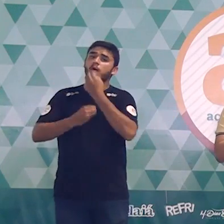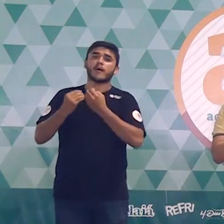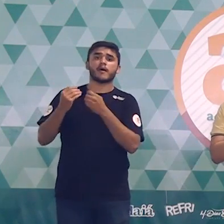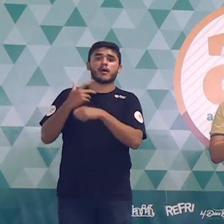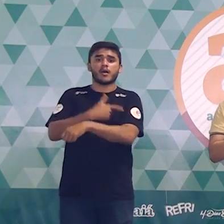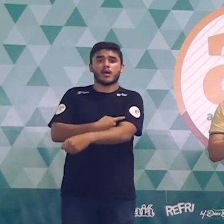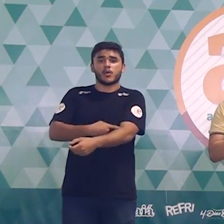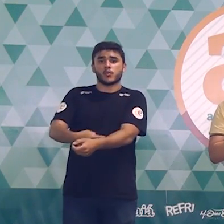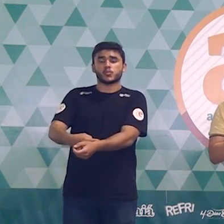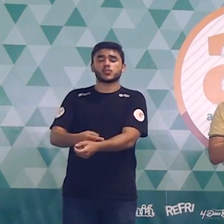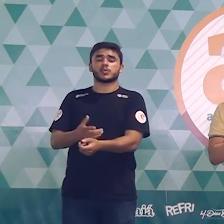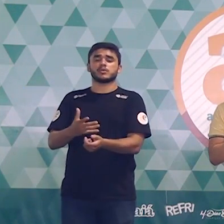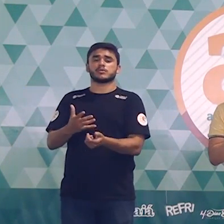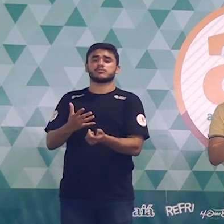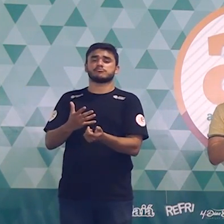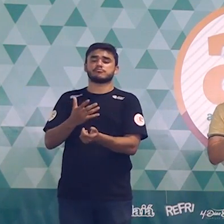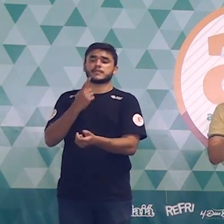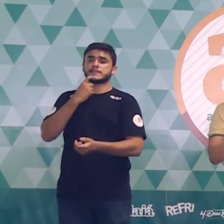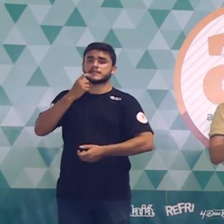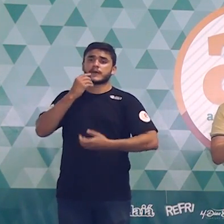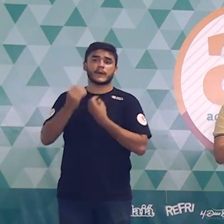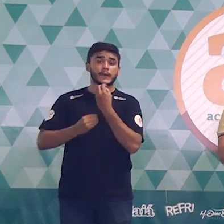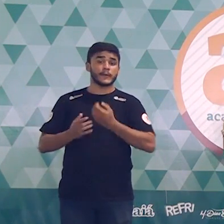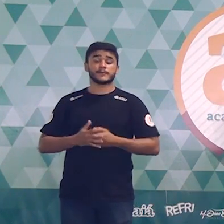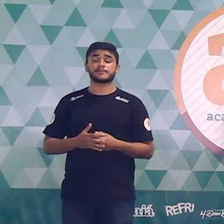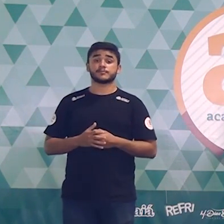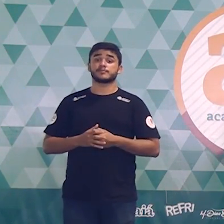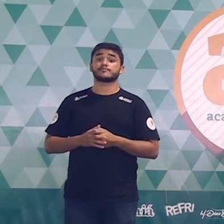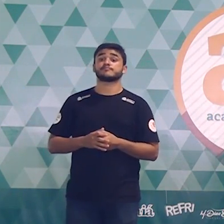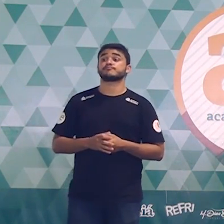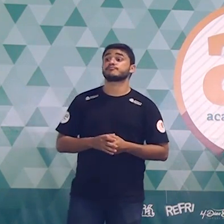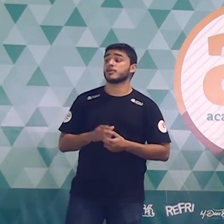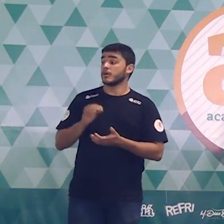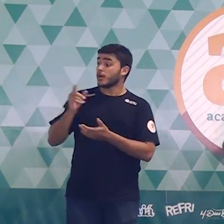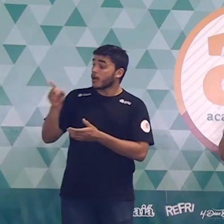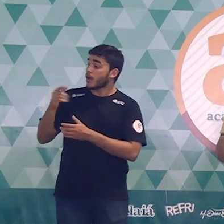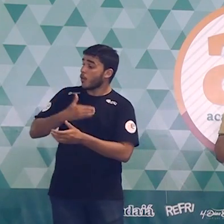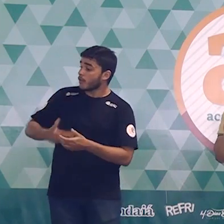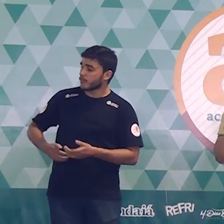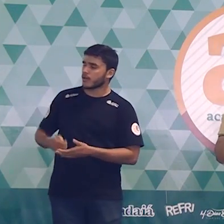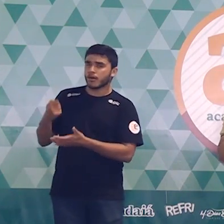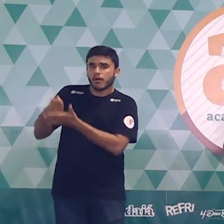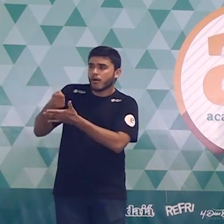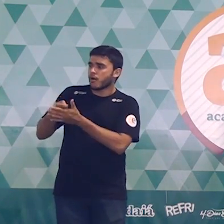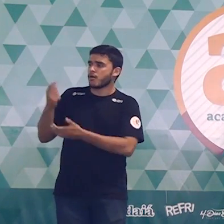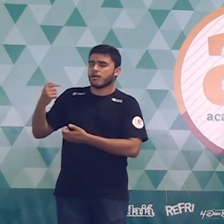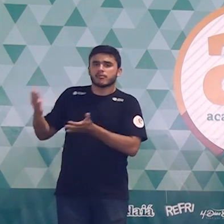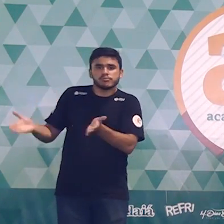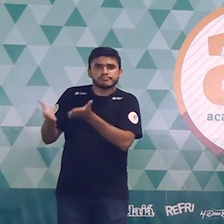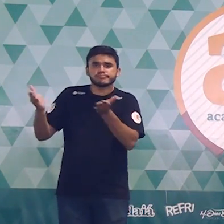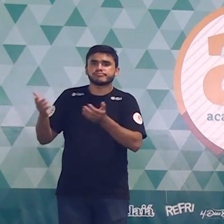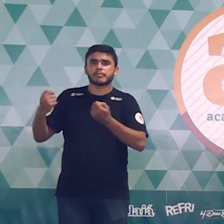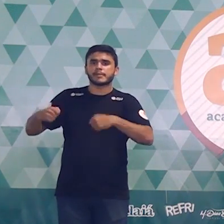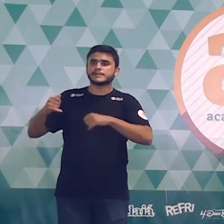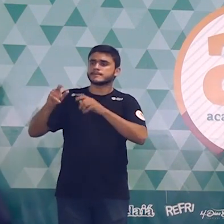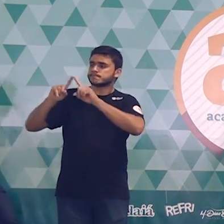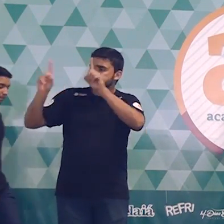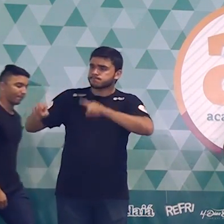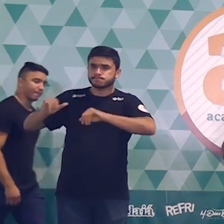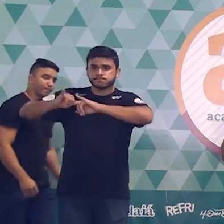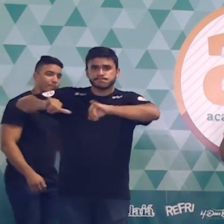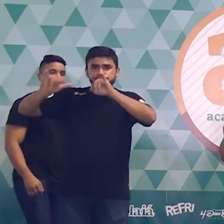Então, pessoal, a parte governamental, incentivo, políticas públicas que